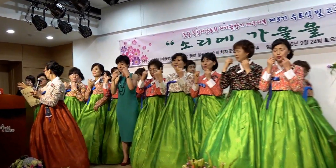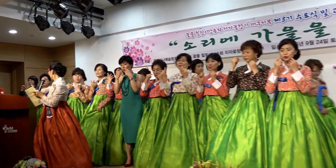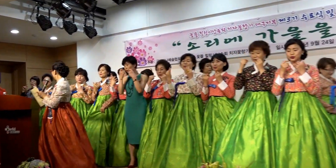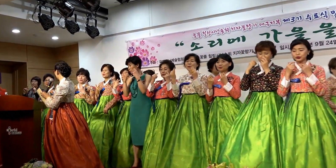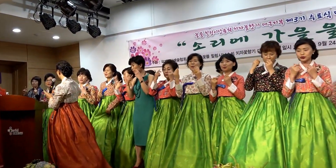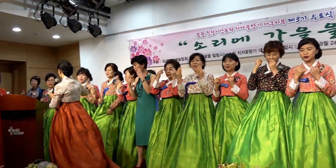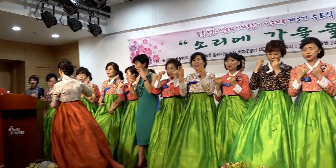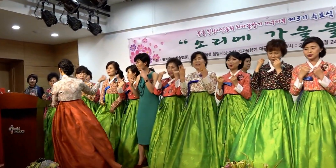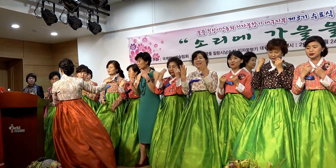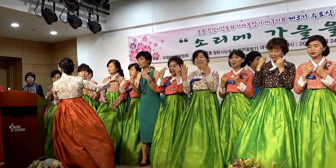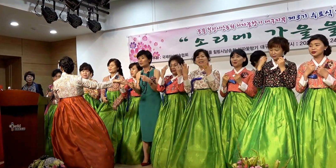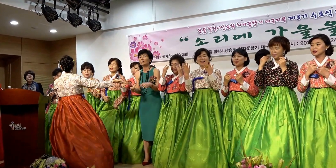눈물을